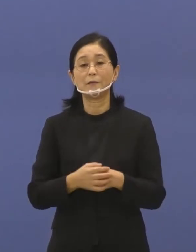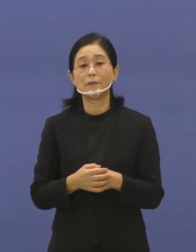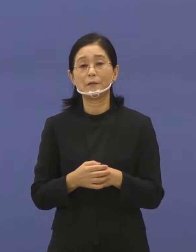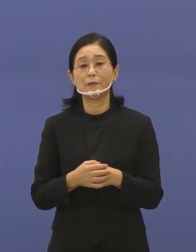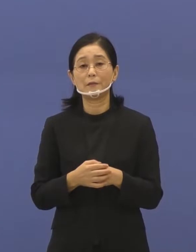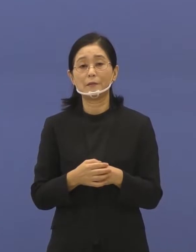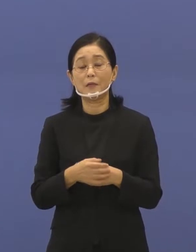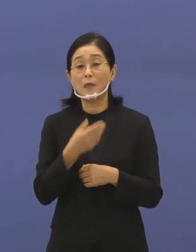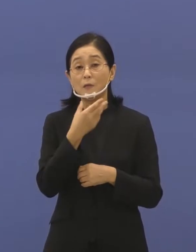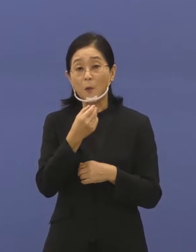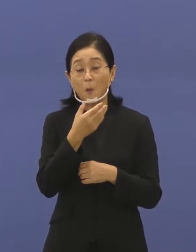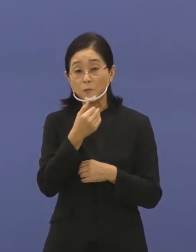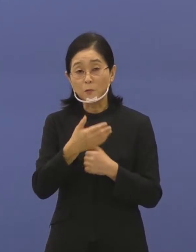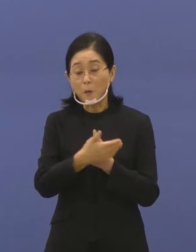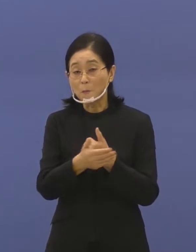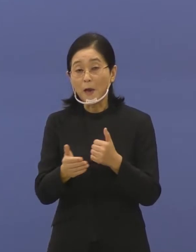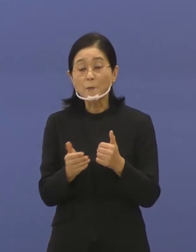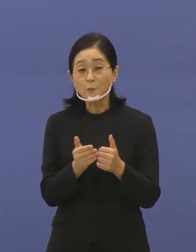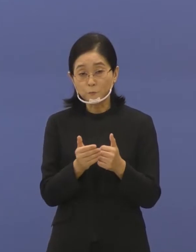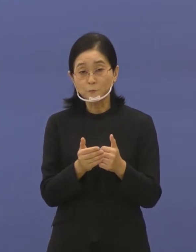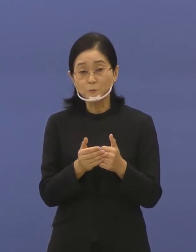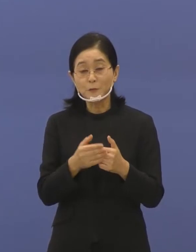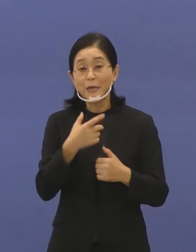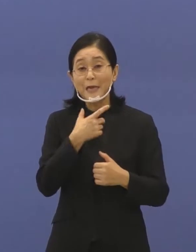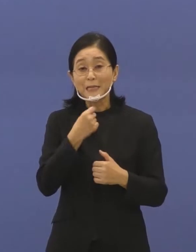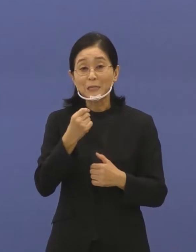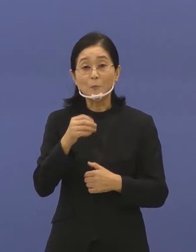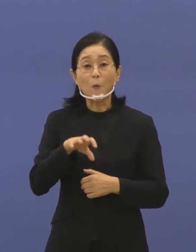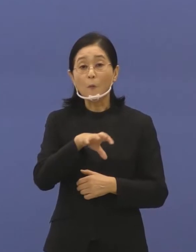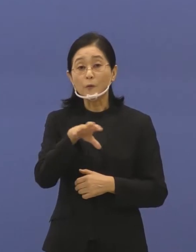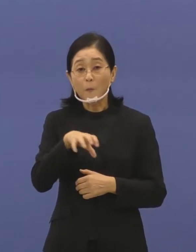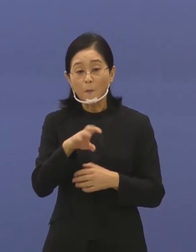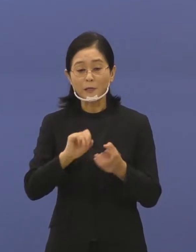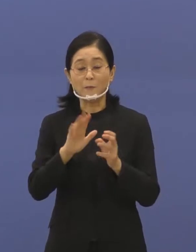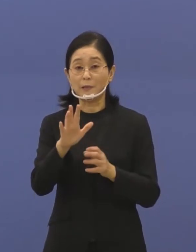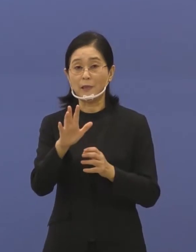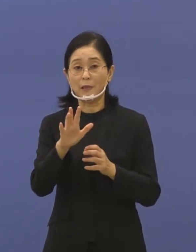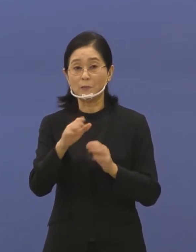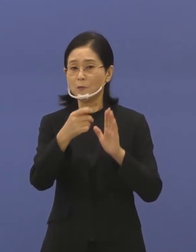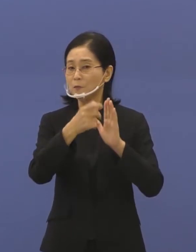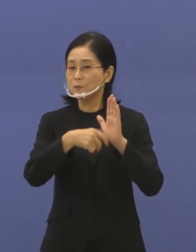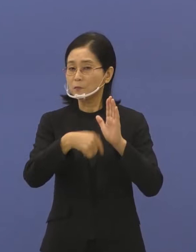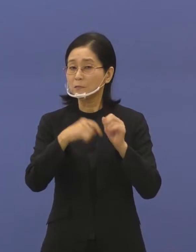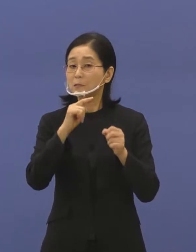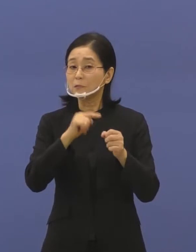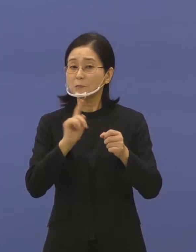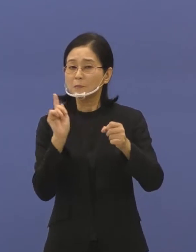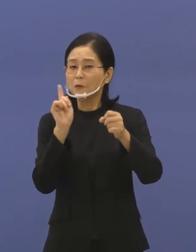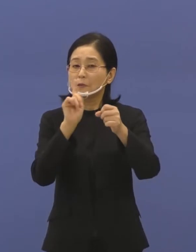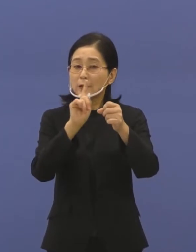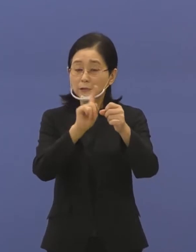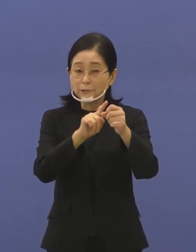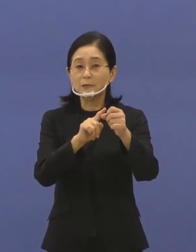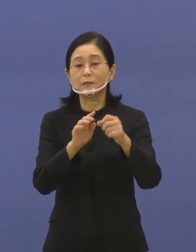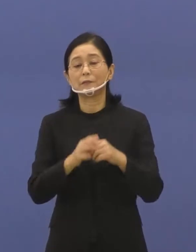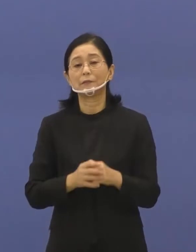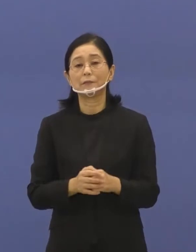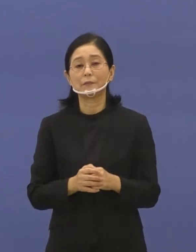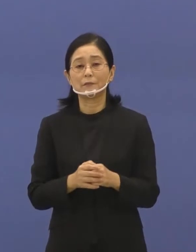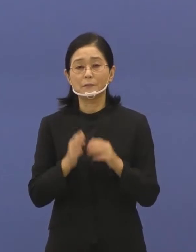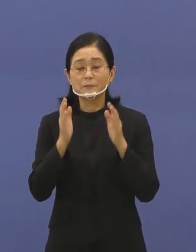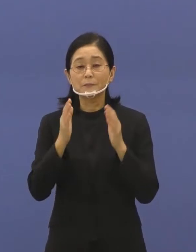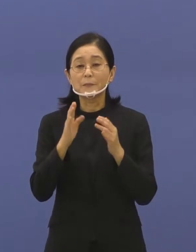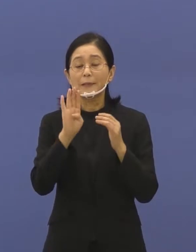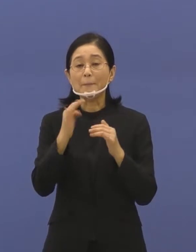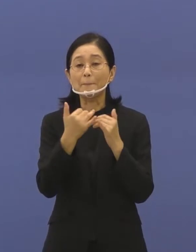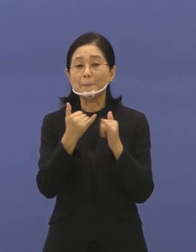幸福を守り育てる希望郷岩手という基本目標に向かってこう県民